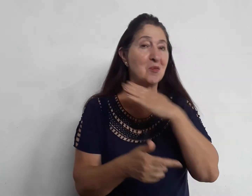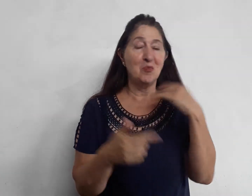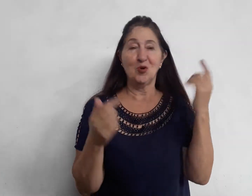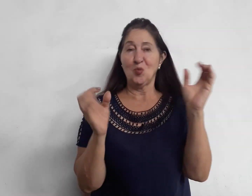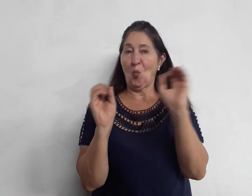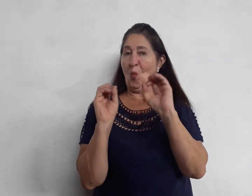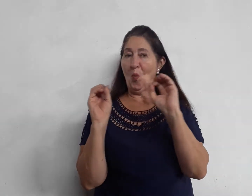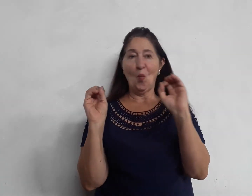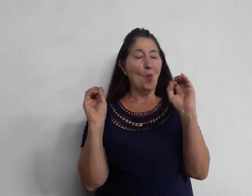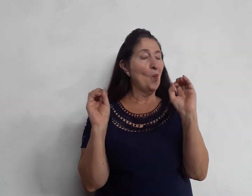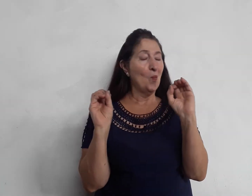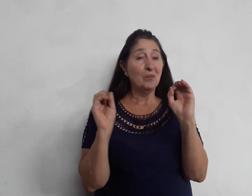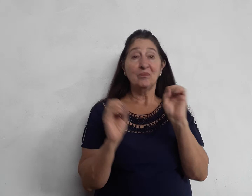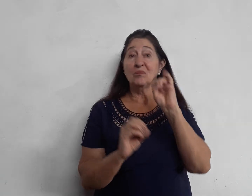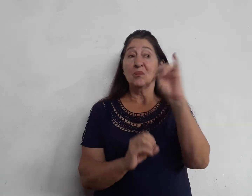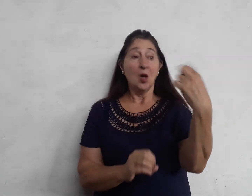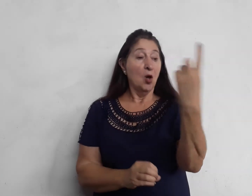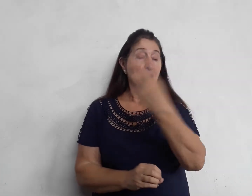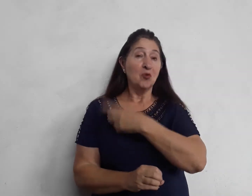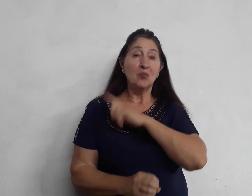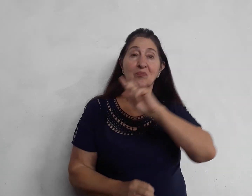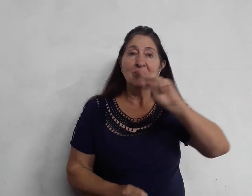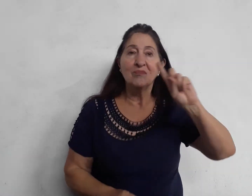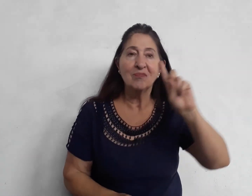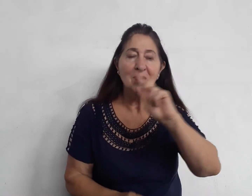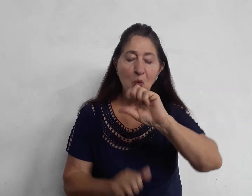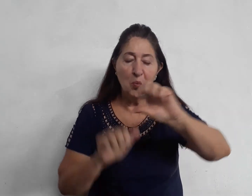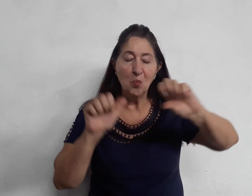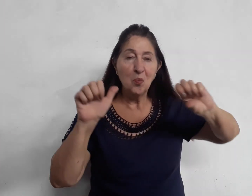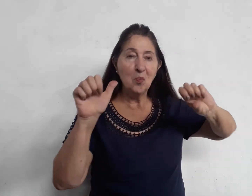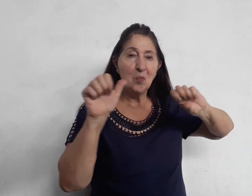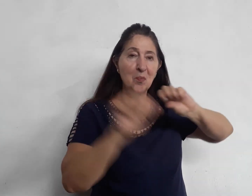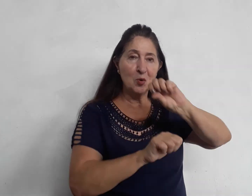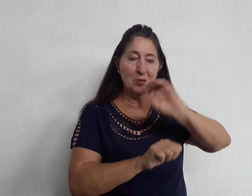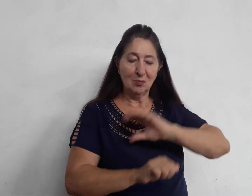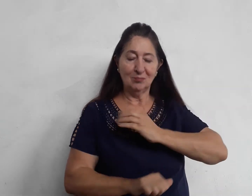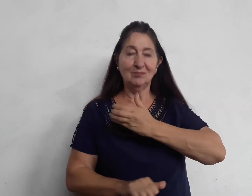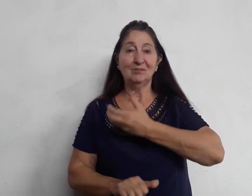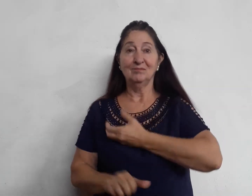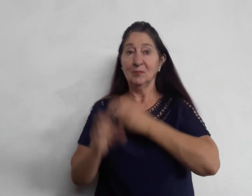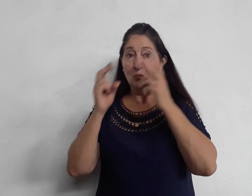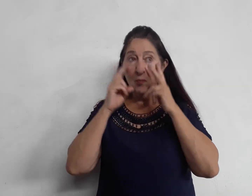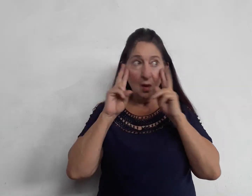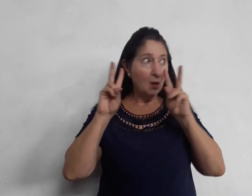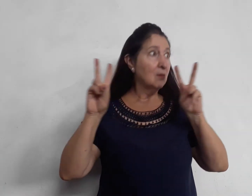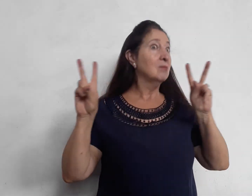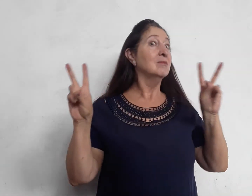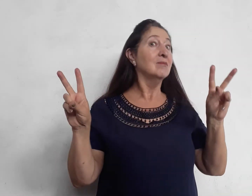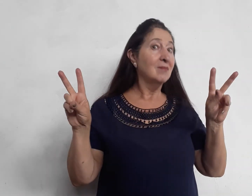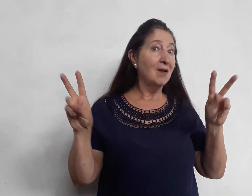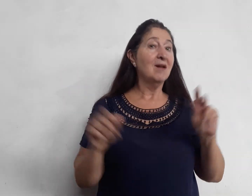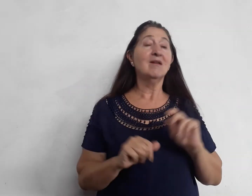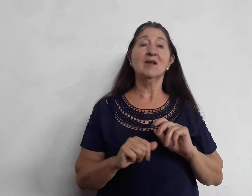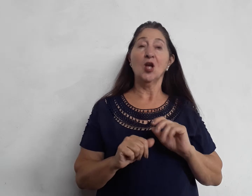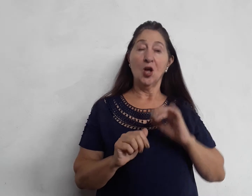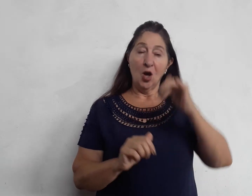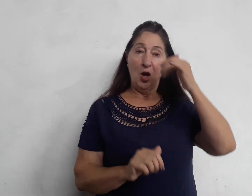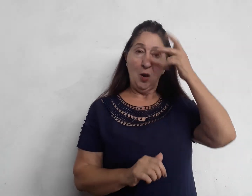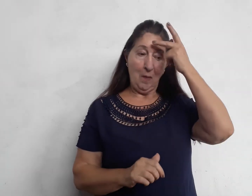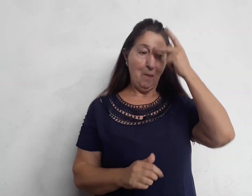não decidirmos mudar de vida enquanto estamos aqui, abrir nossos olhos, sair do egoísmo, sair da